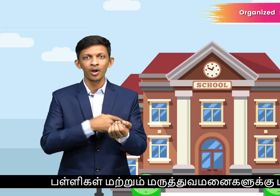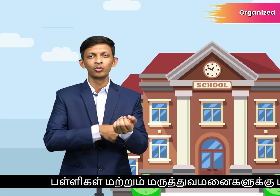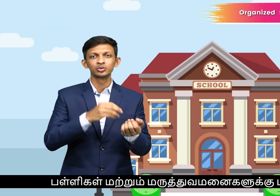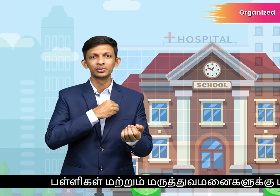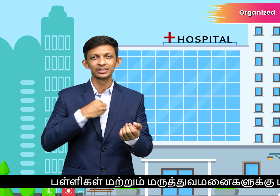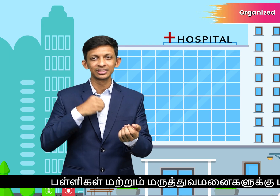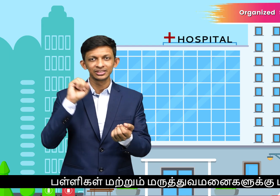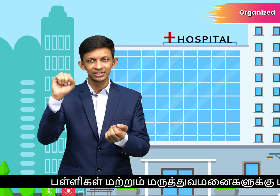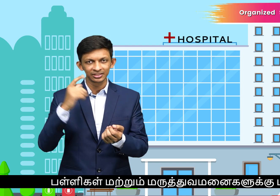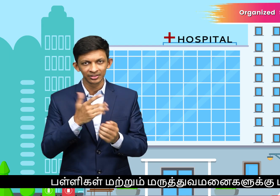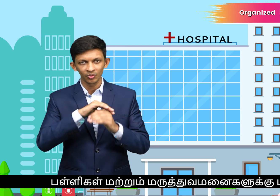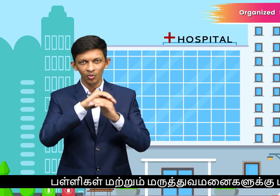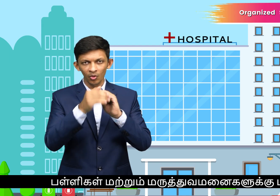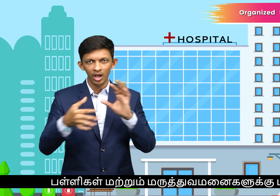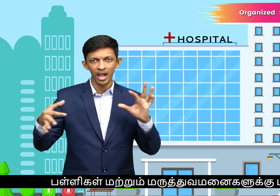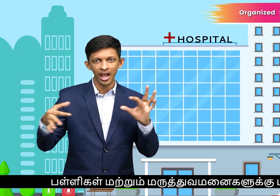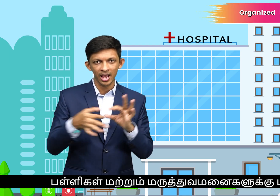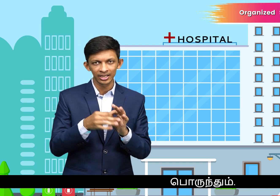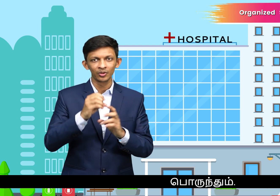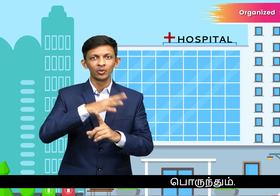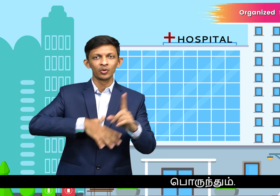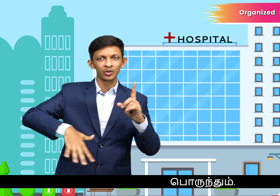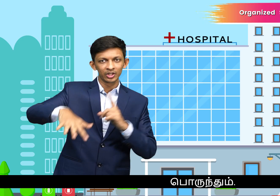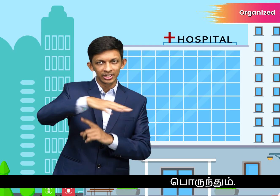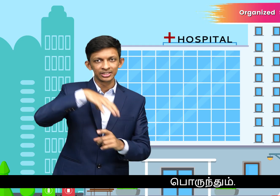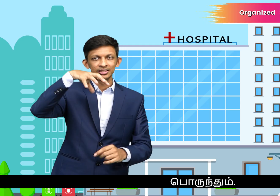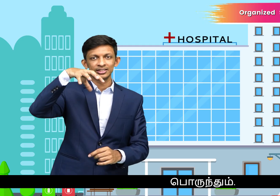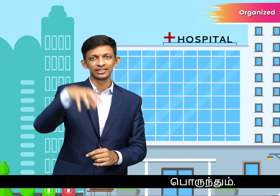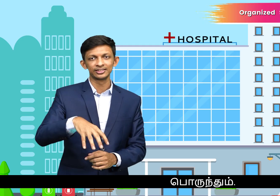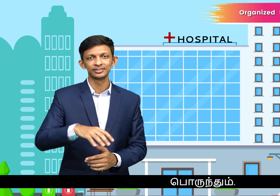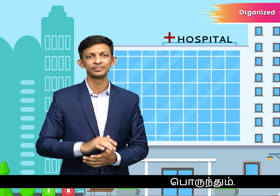மற்றும் மருத்துவமனைகளுக்கு பல செயல்கள் பொருந்தும்.